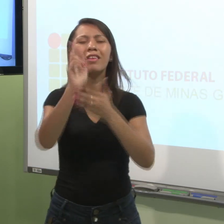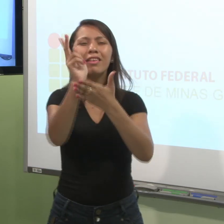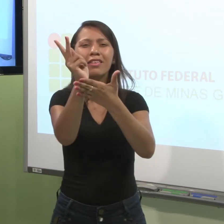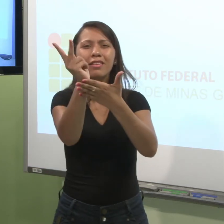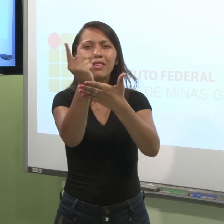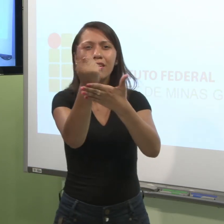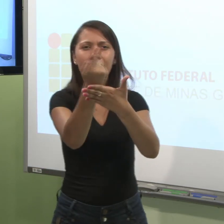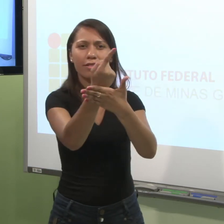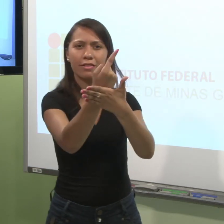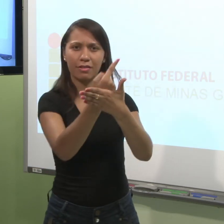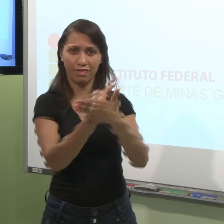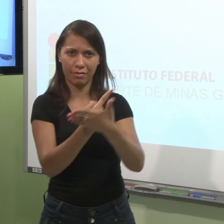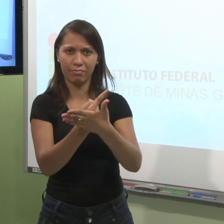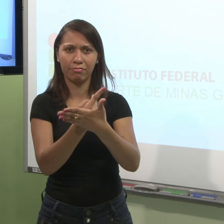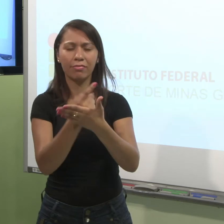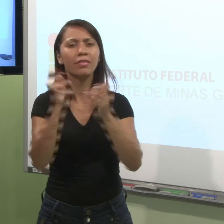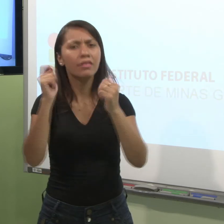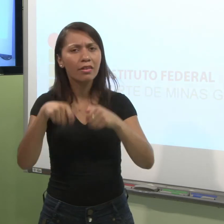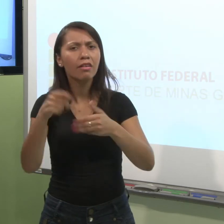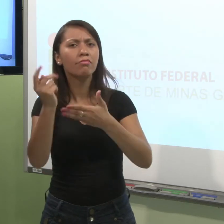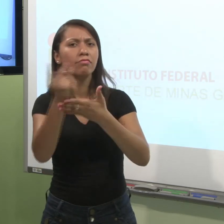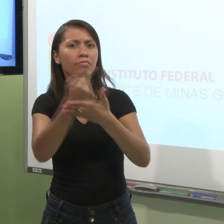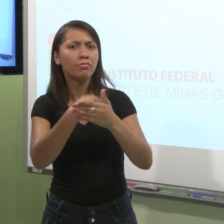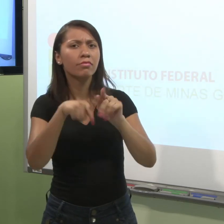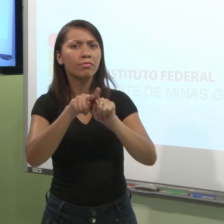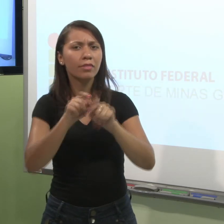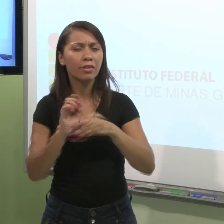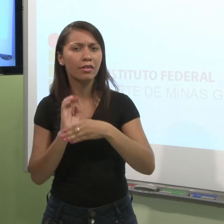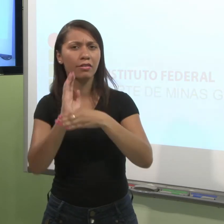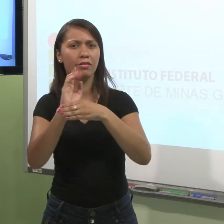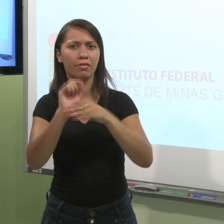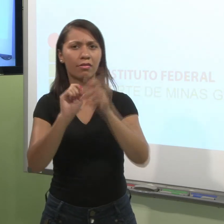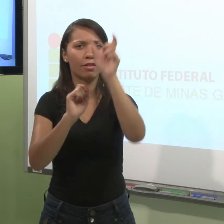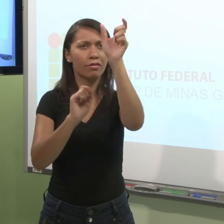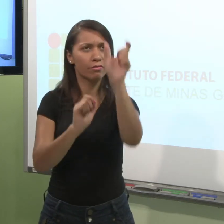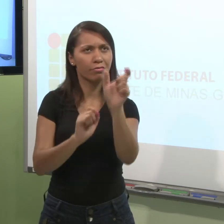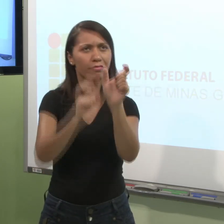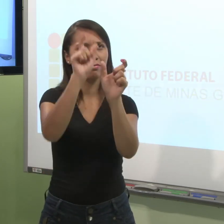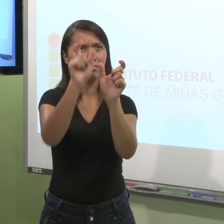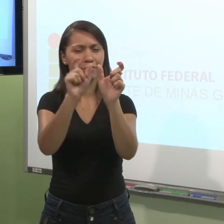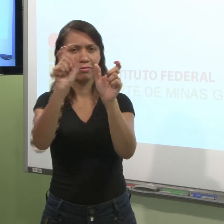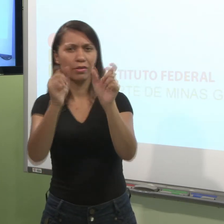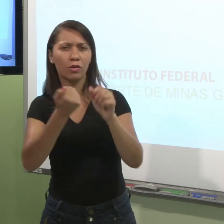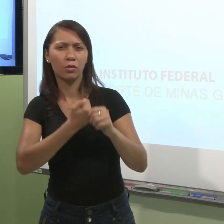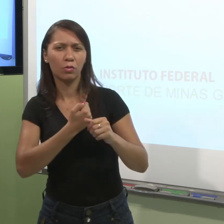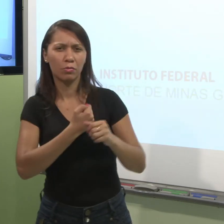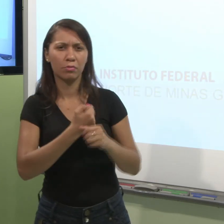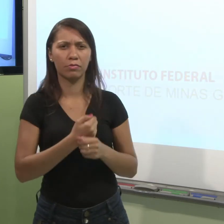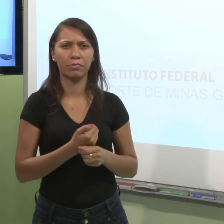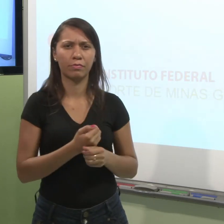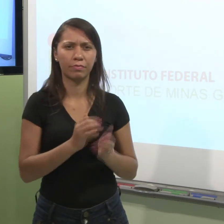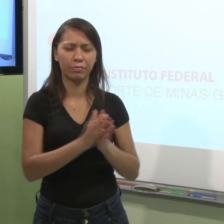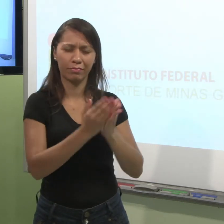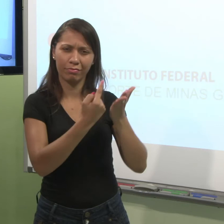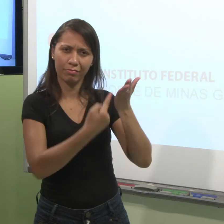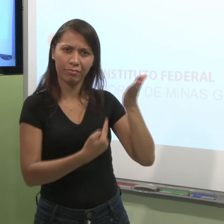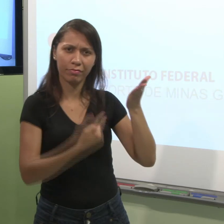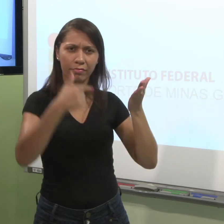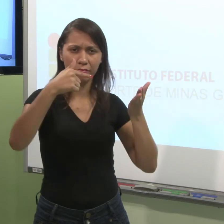seja, fornecer informações ao gráfico. Isso vocês verão na página 71 da apostila. Passem lá.